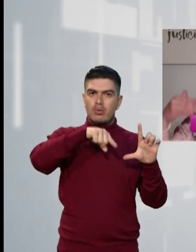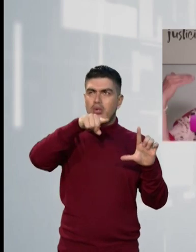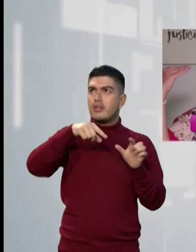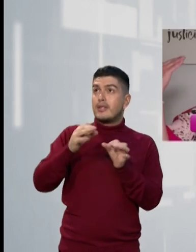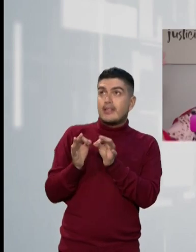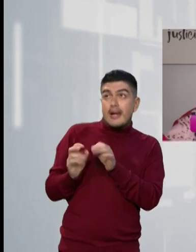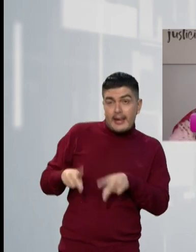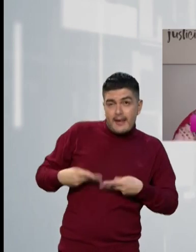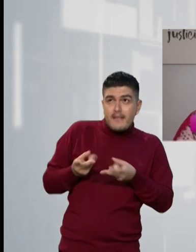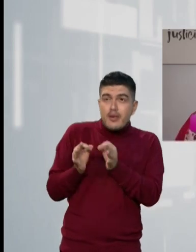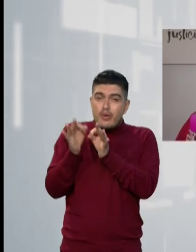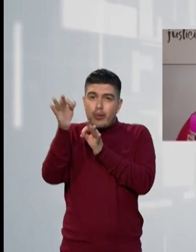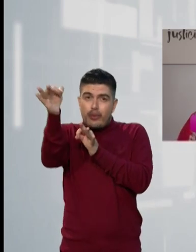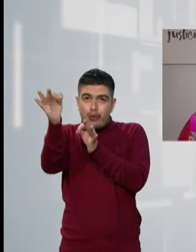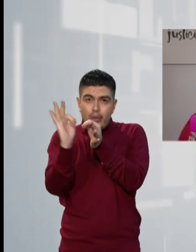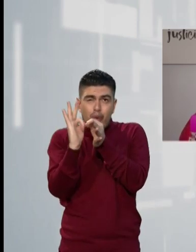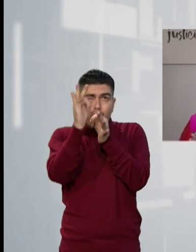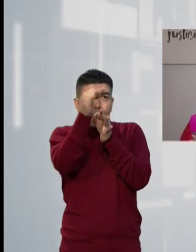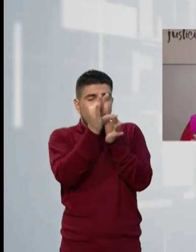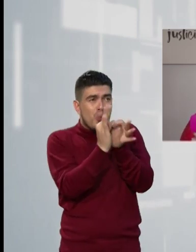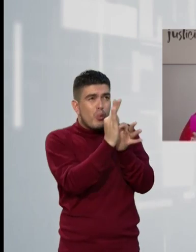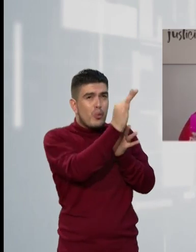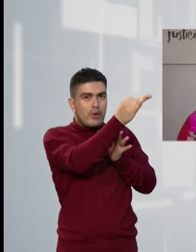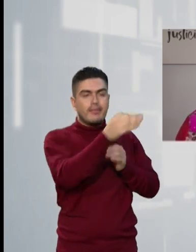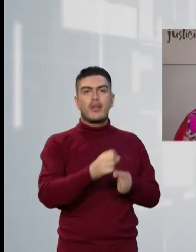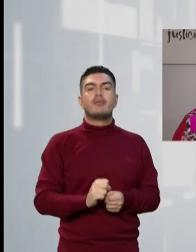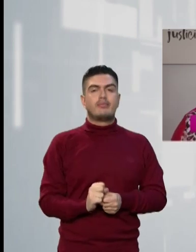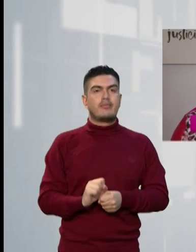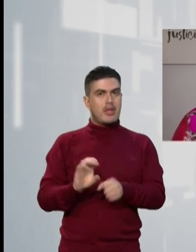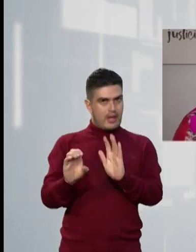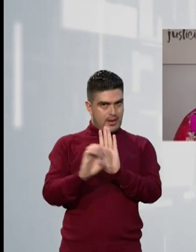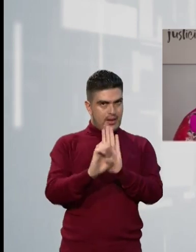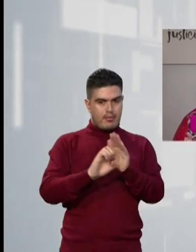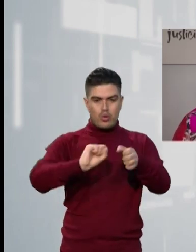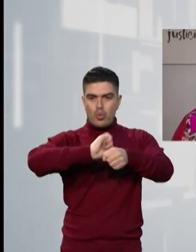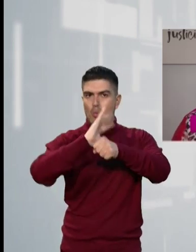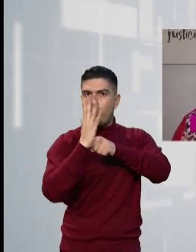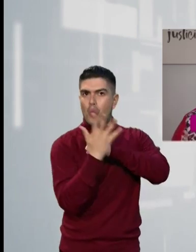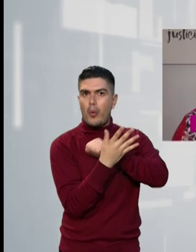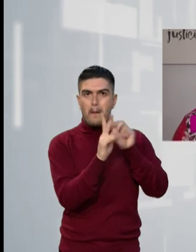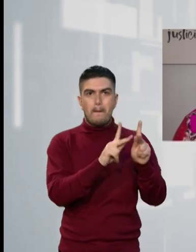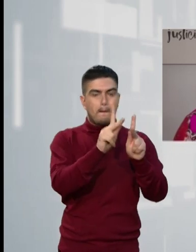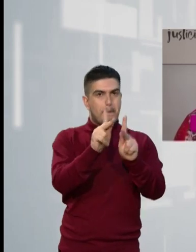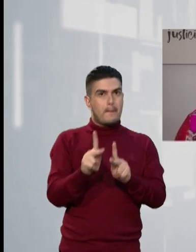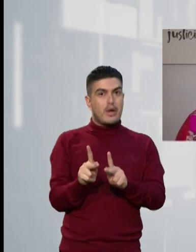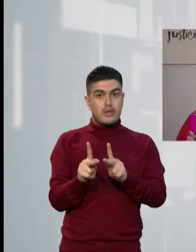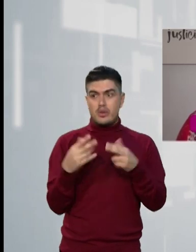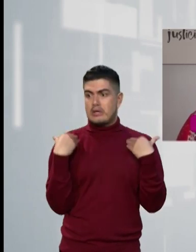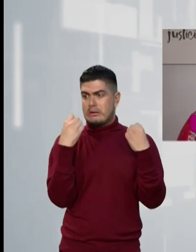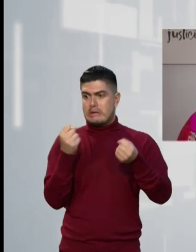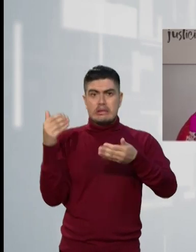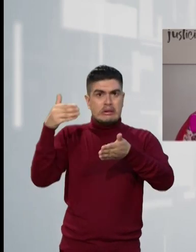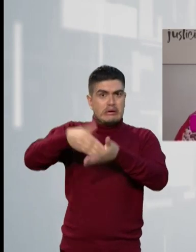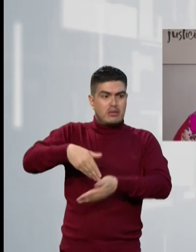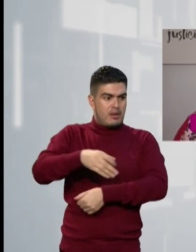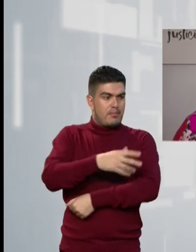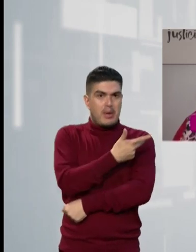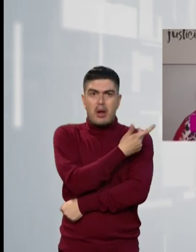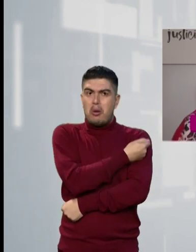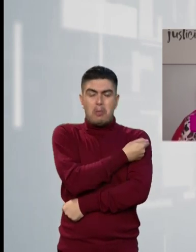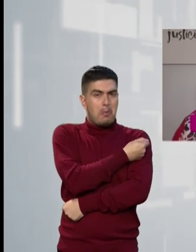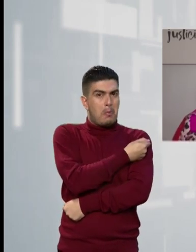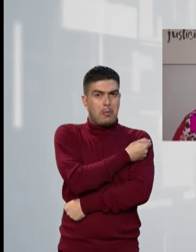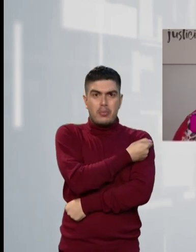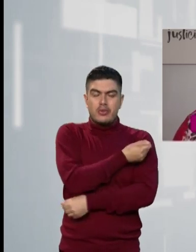comunidades remotas ya mirábamos durante el covid que mucha de esa población pues no se lograba alcanzar para la vacunación entonces la falta